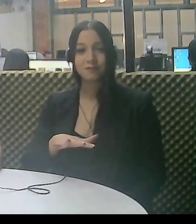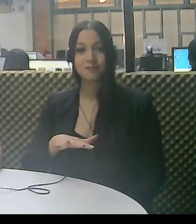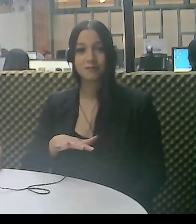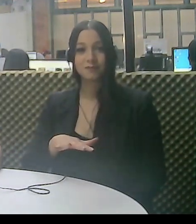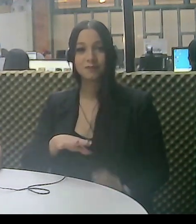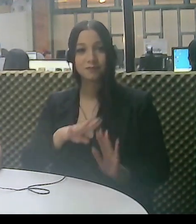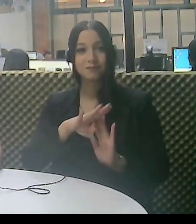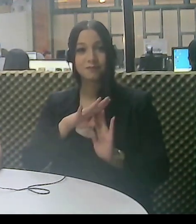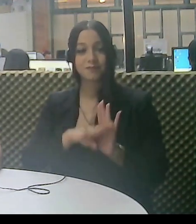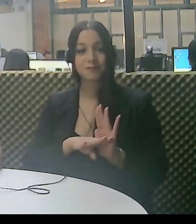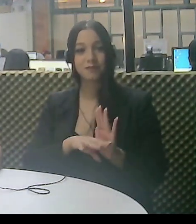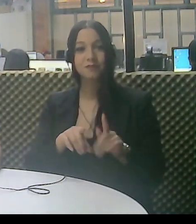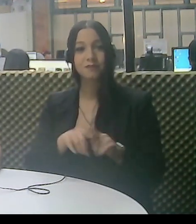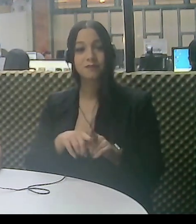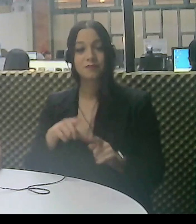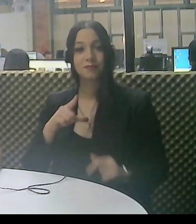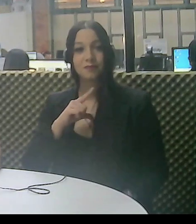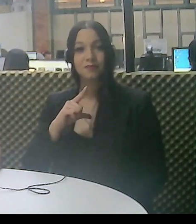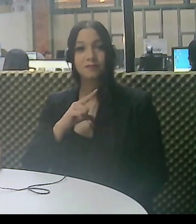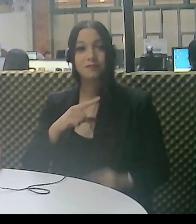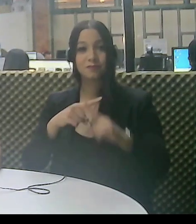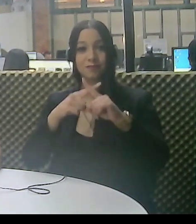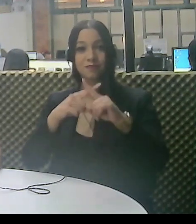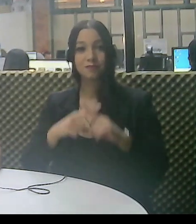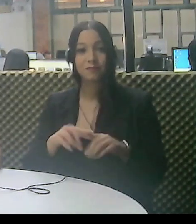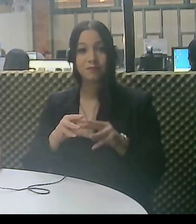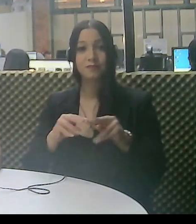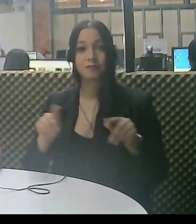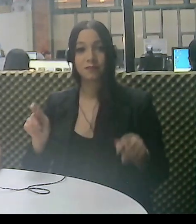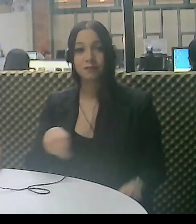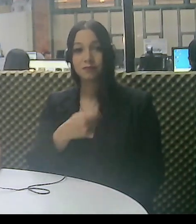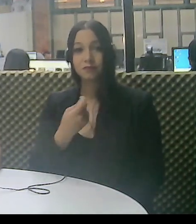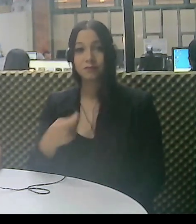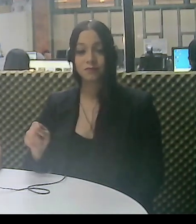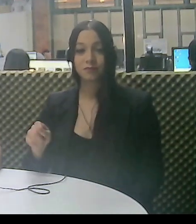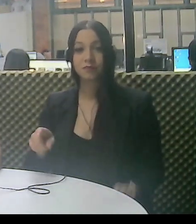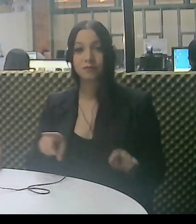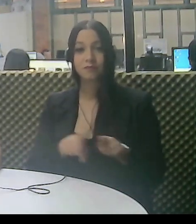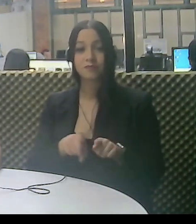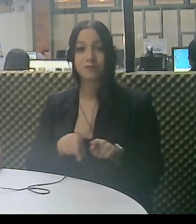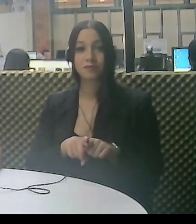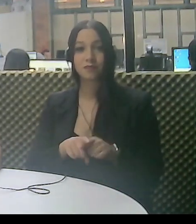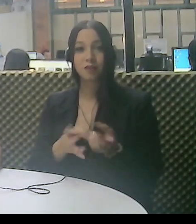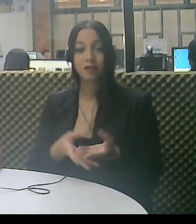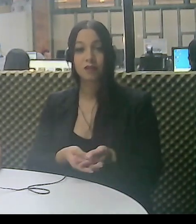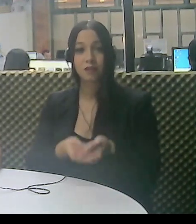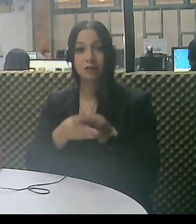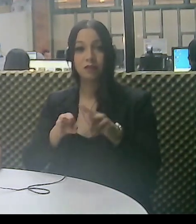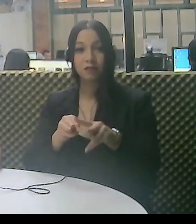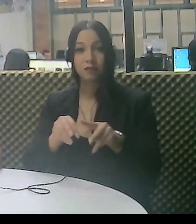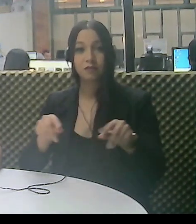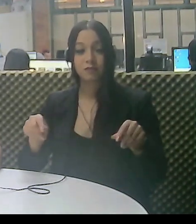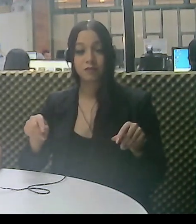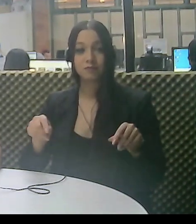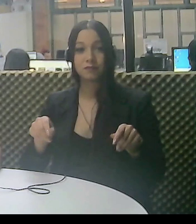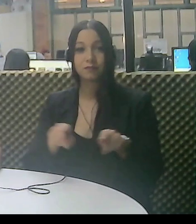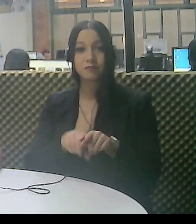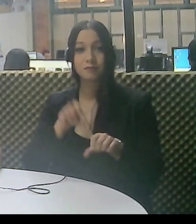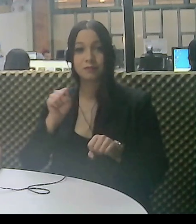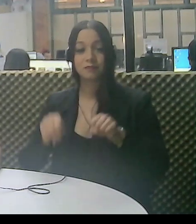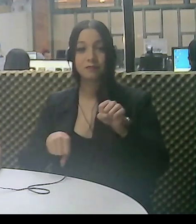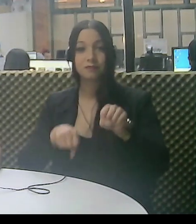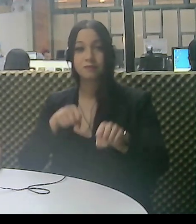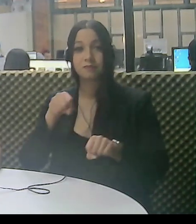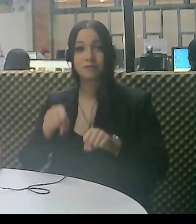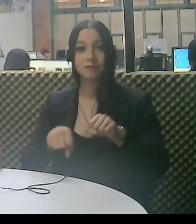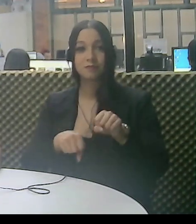Na programação, também estão previstos torneio de beach tênis na Arena Beach Tênis, torneio de vôlei de praia na Arena Parque, pedal no